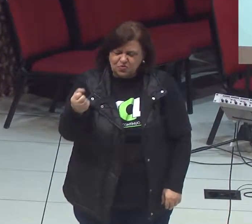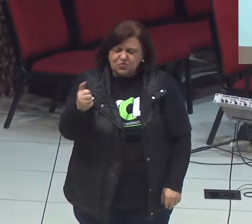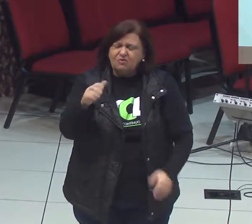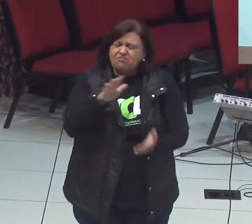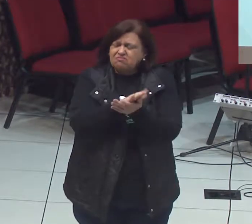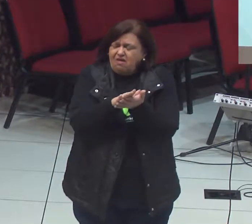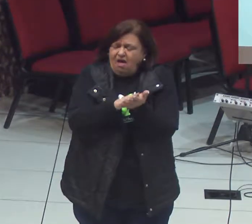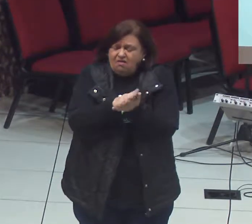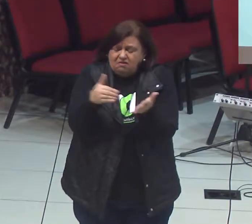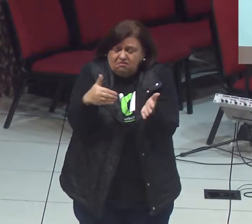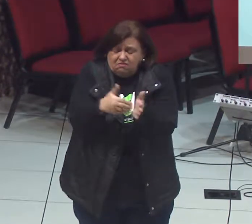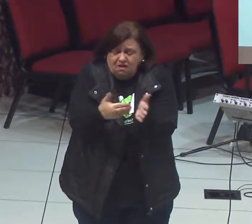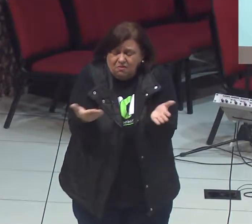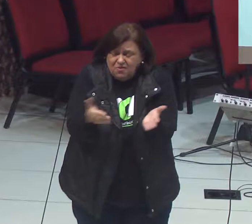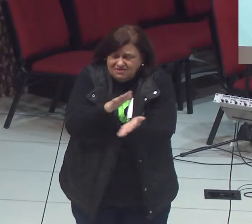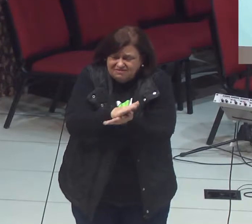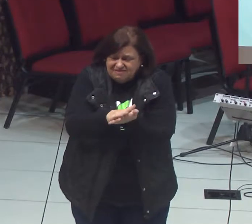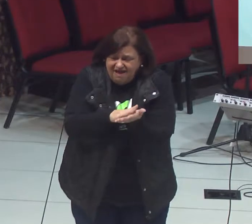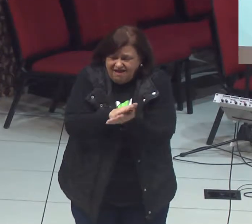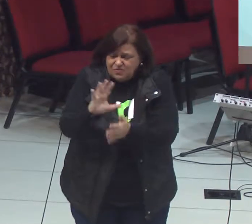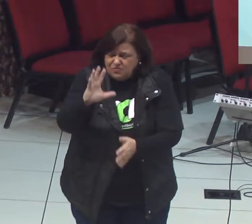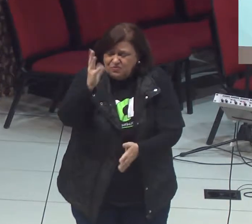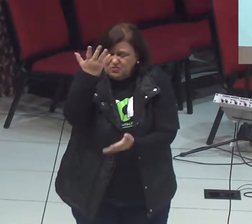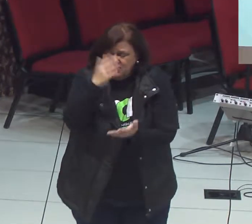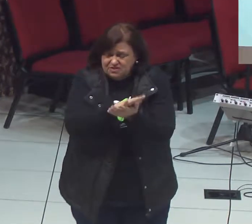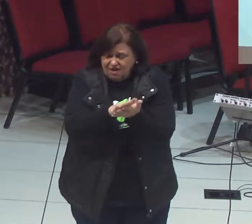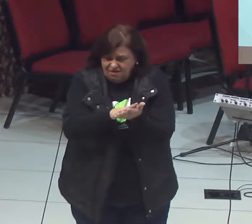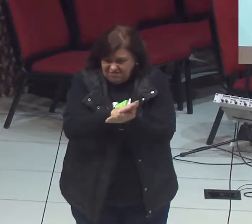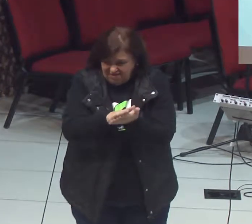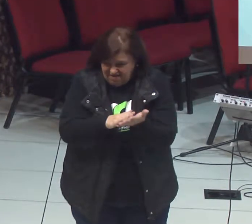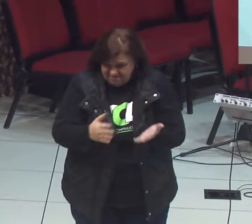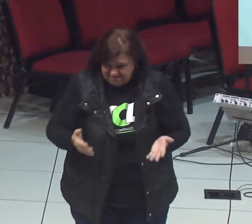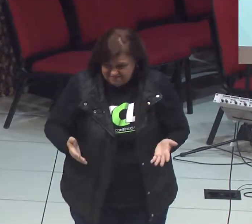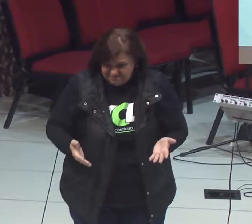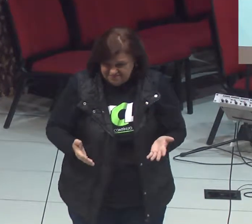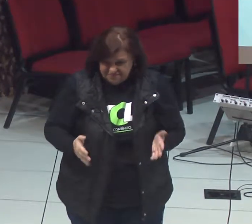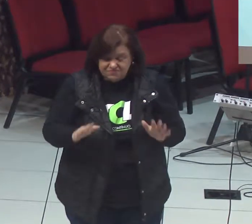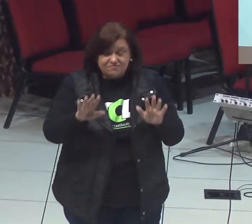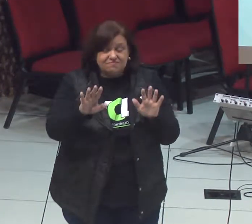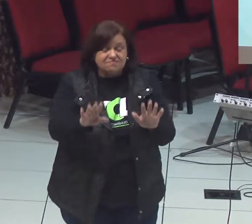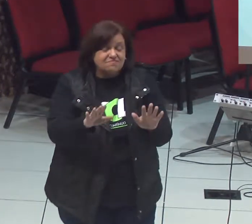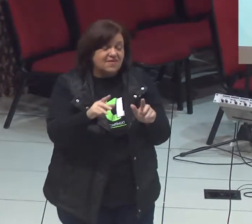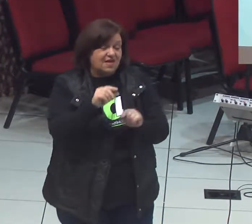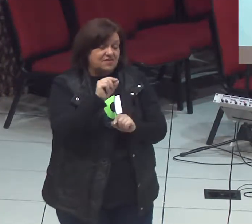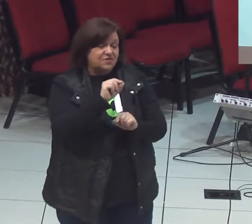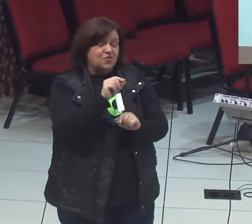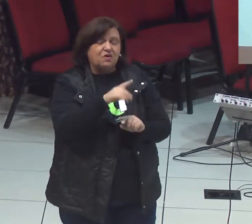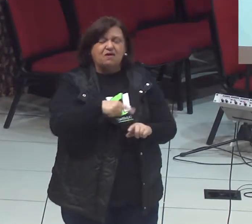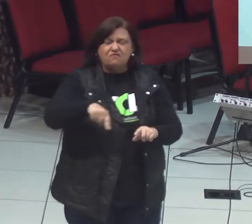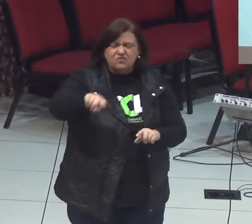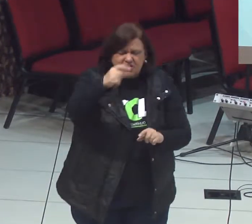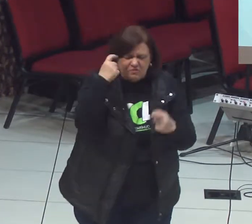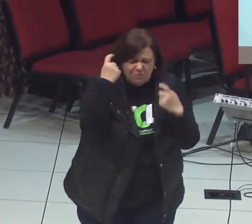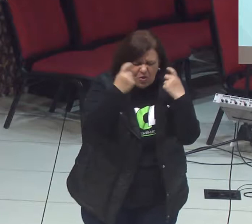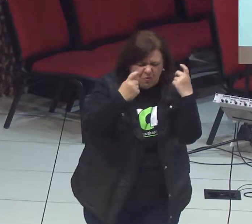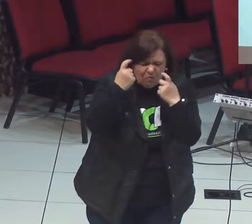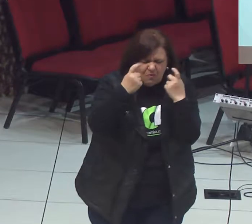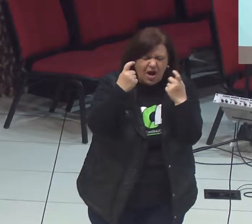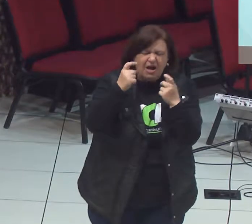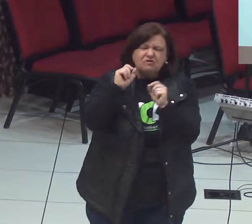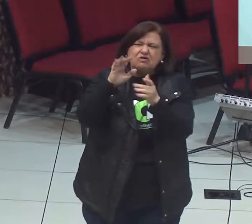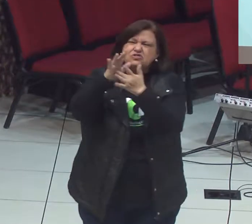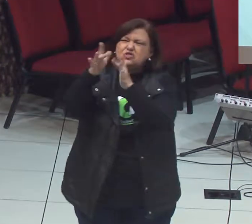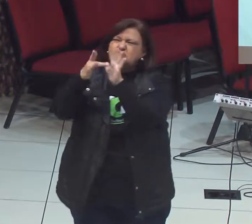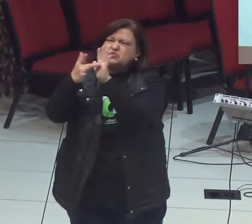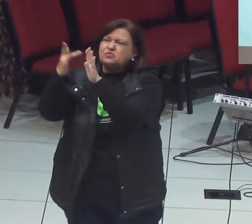agora nada. Não é? Isso não precisa estar na tua agenda. Você tem muitas outras tantas coisas com